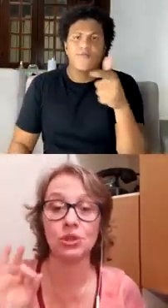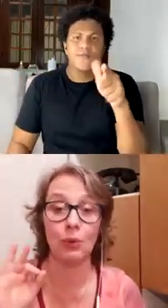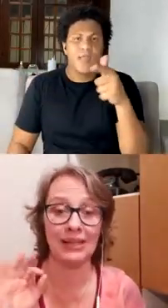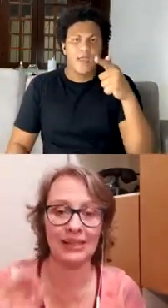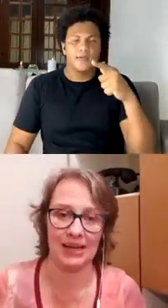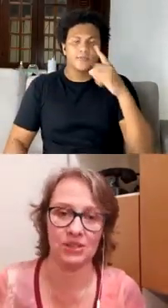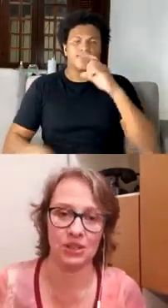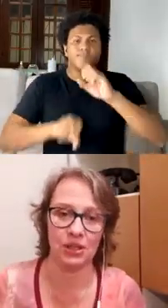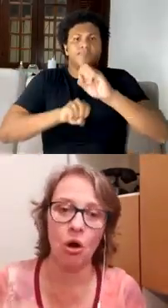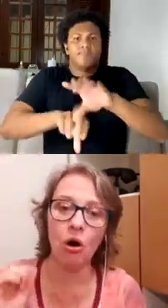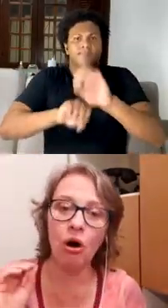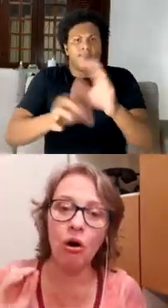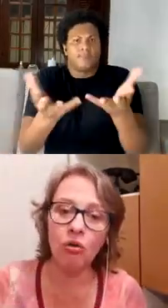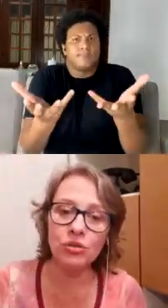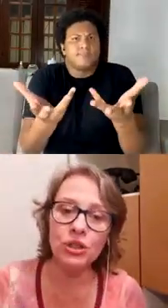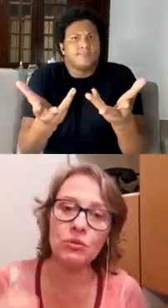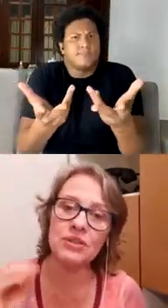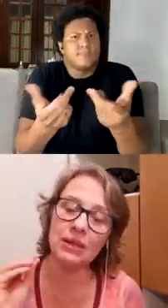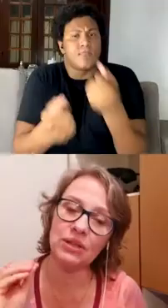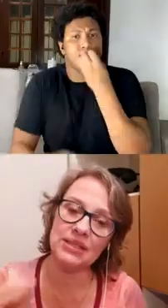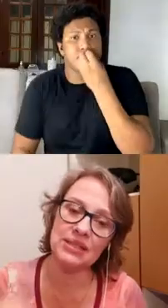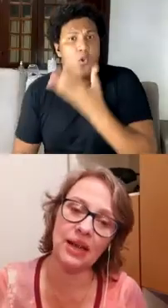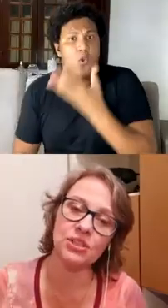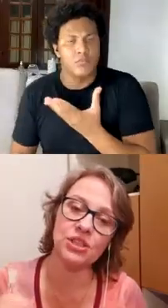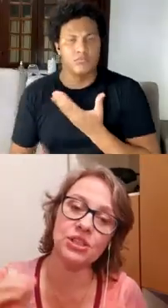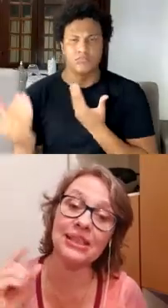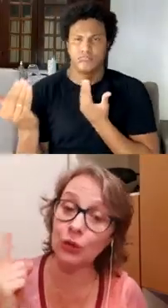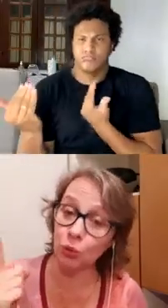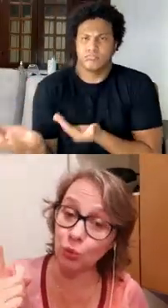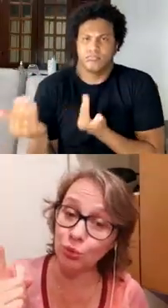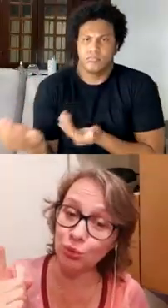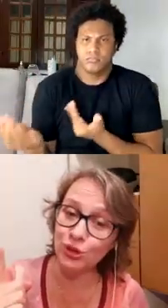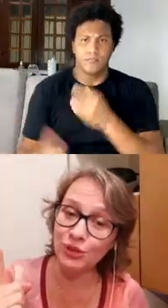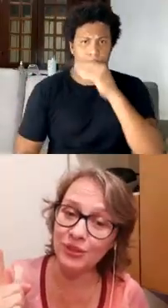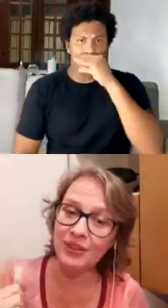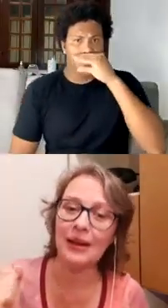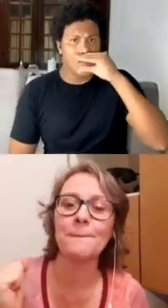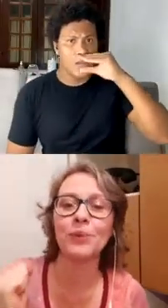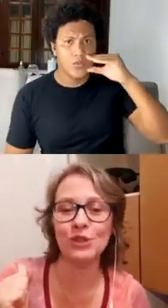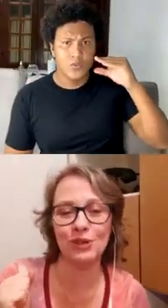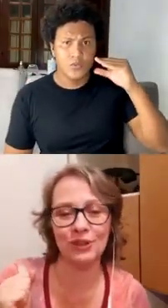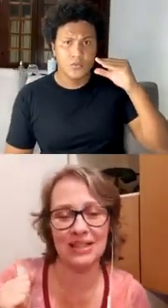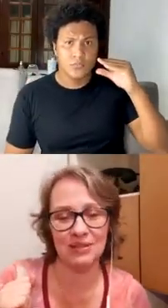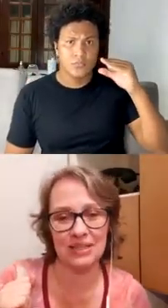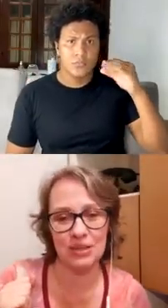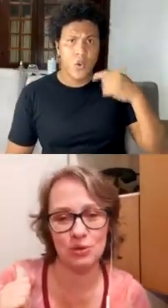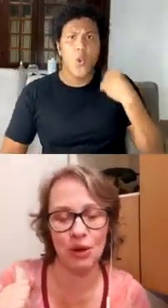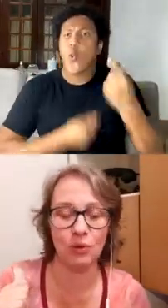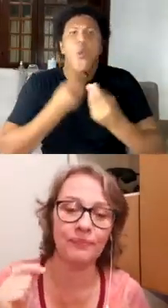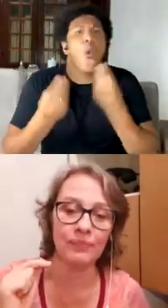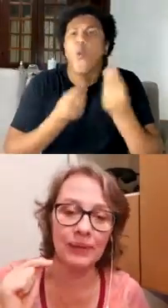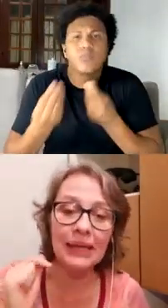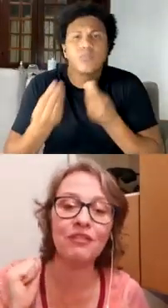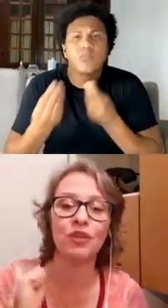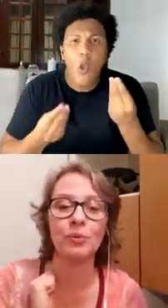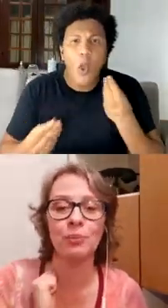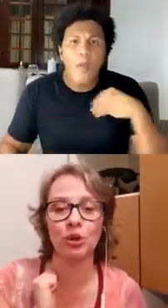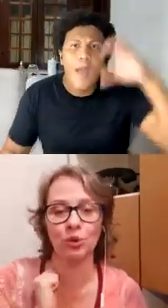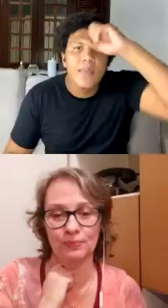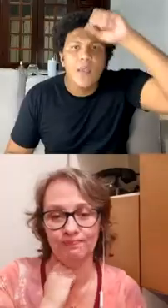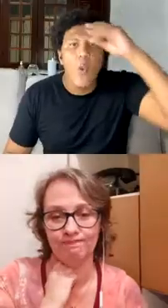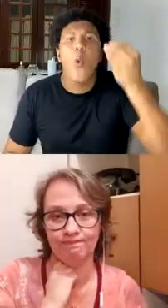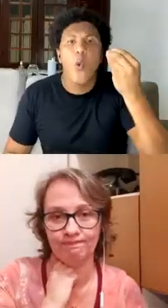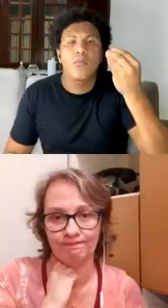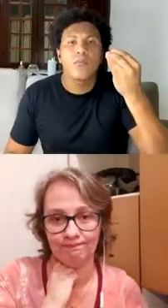de qualidade. Onde os adolescentes e adultos buscam educação sexual? Em filme